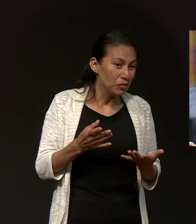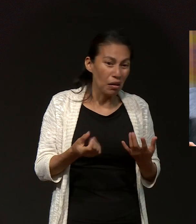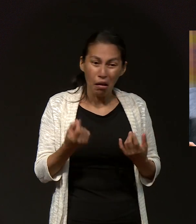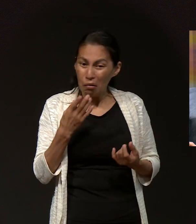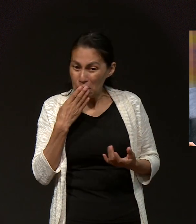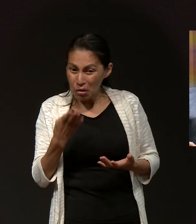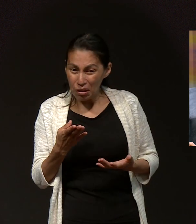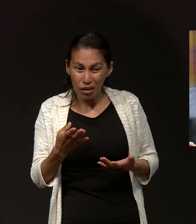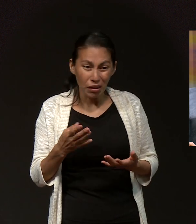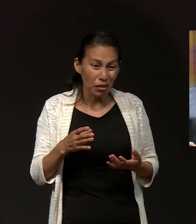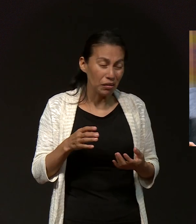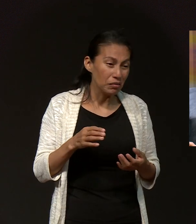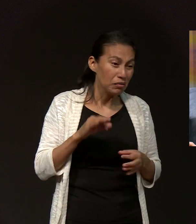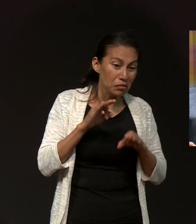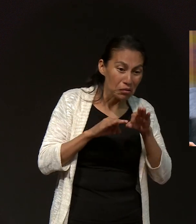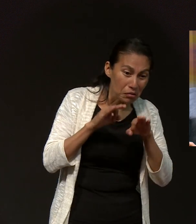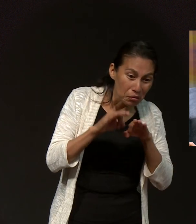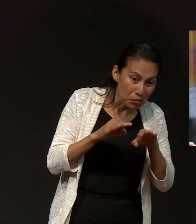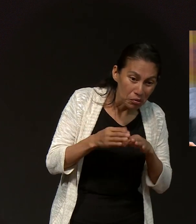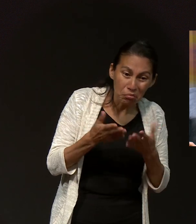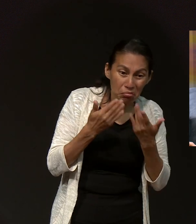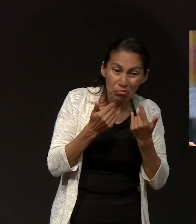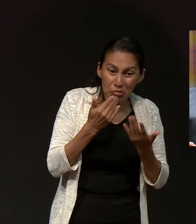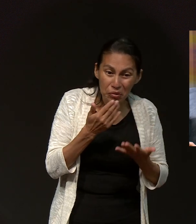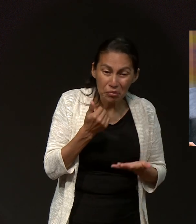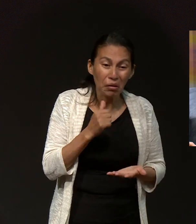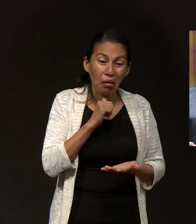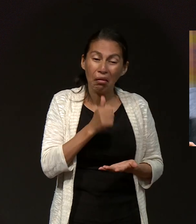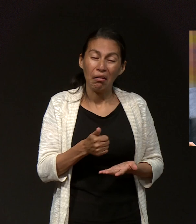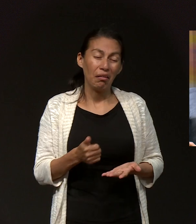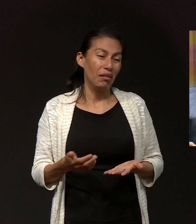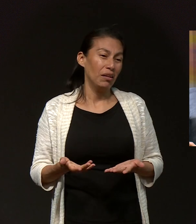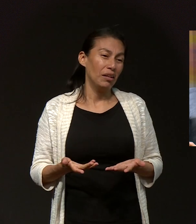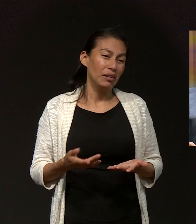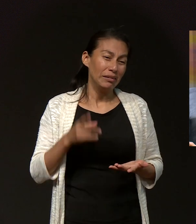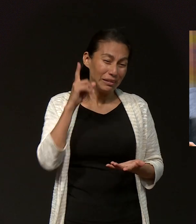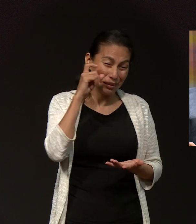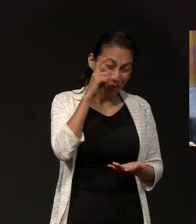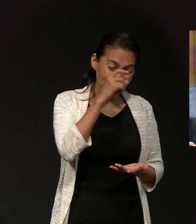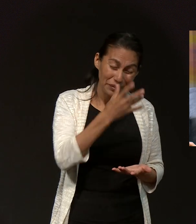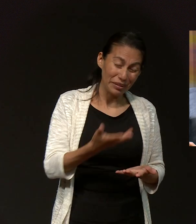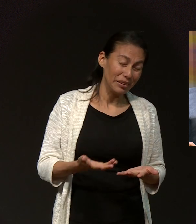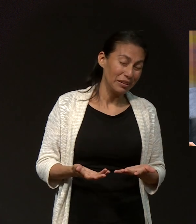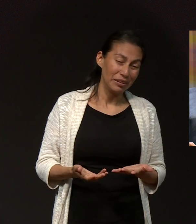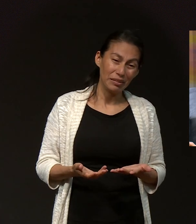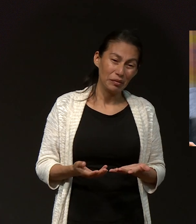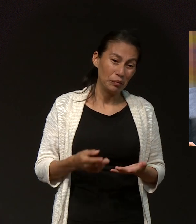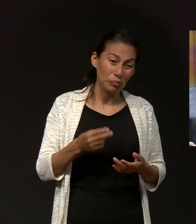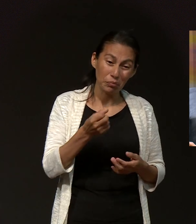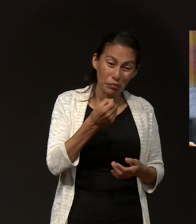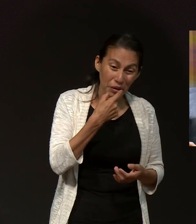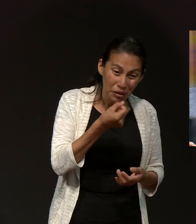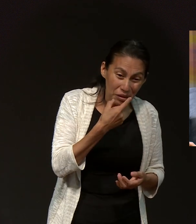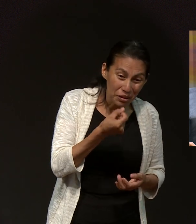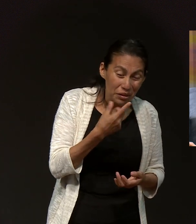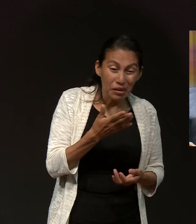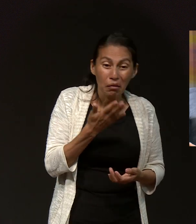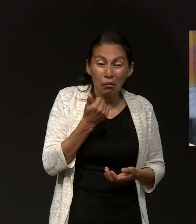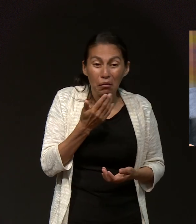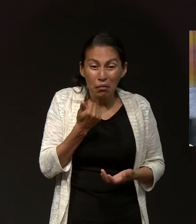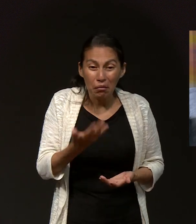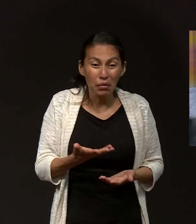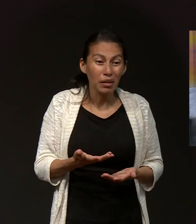increíble. No había un método de tratamiento, todavía creo que no hay uno establecido, ¿no? Pero en ese momento no